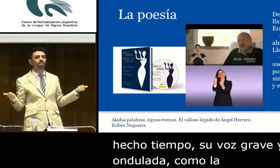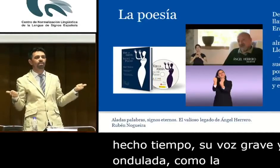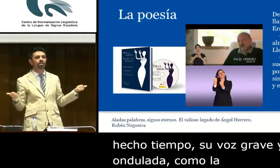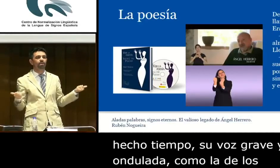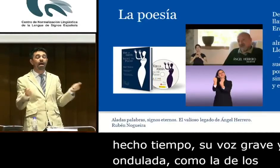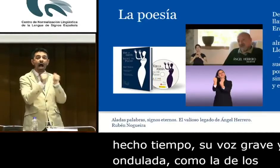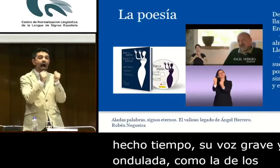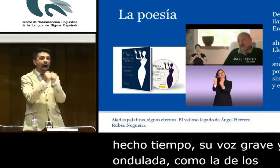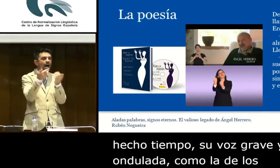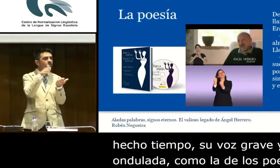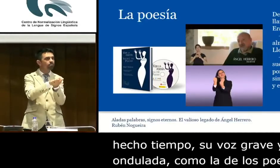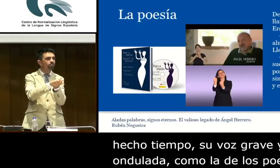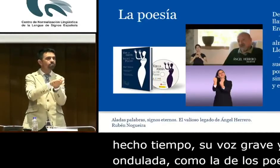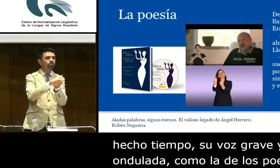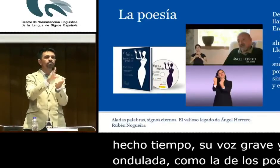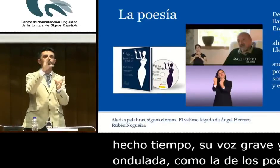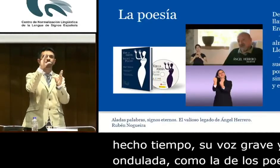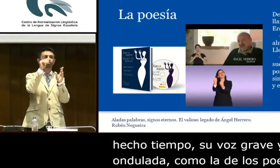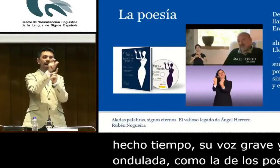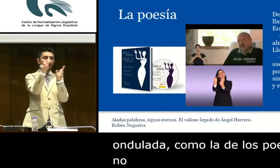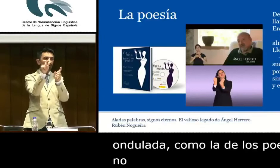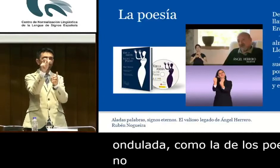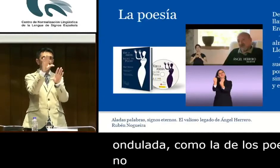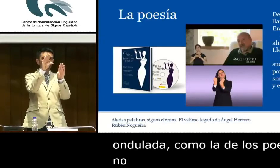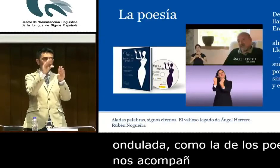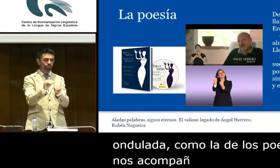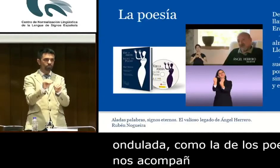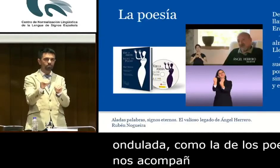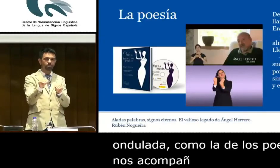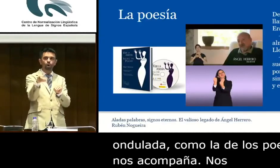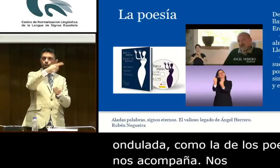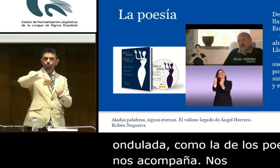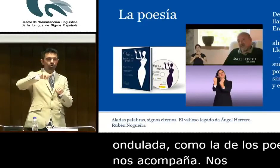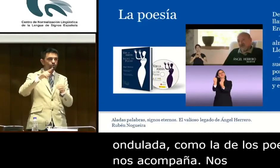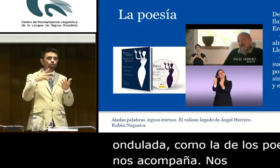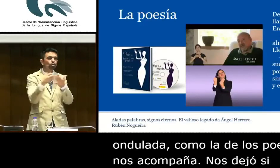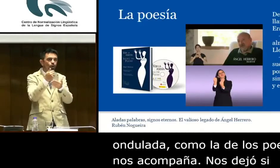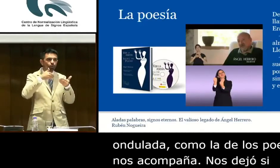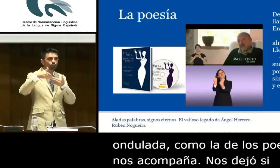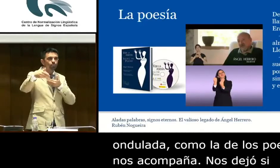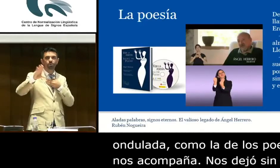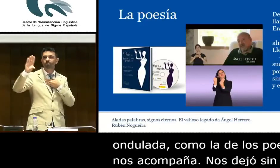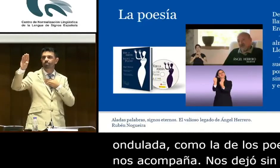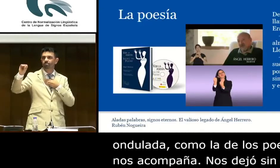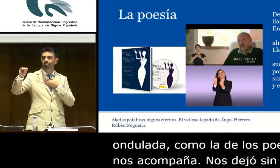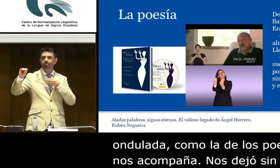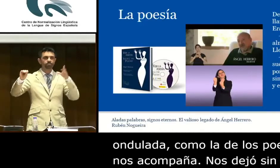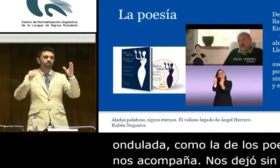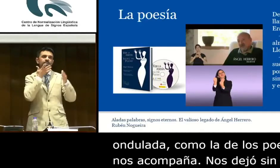Nos dejó sin palabras. Todos nos quedaremos sin palabras.